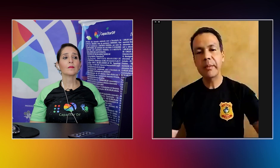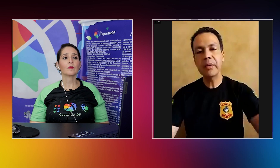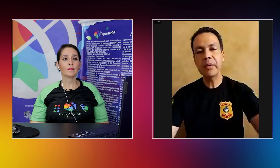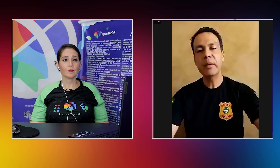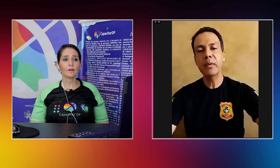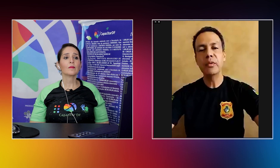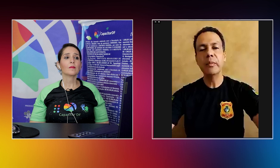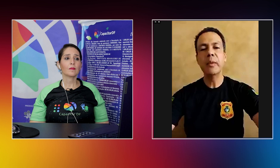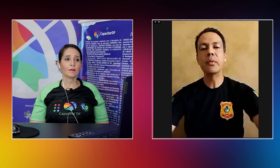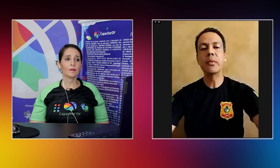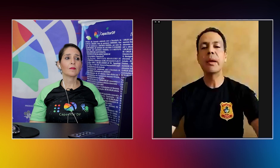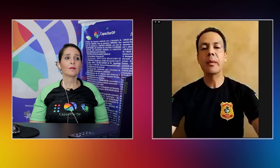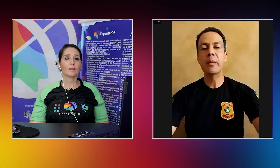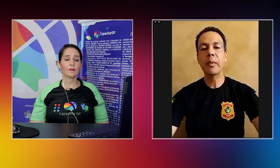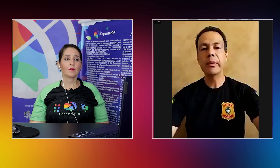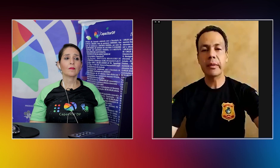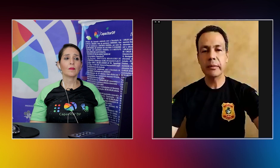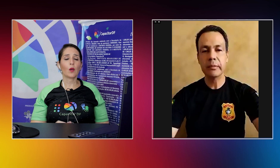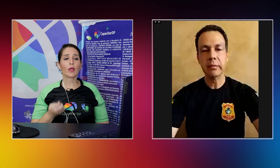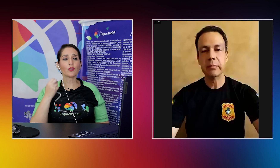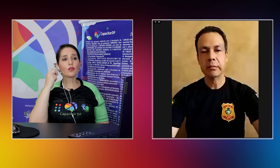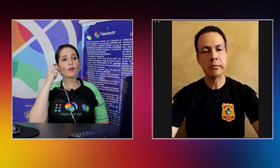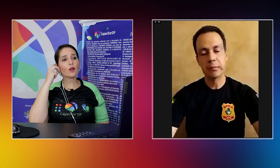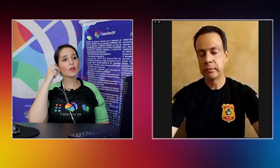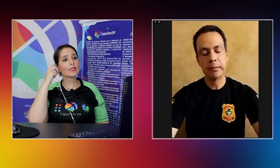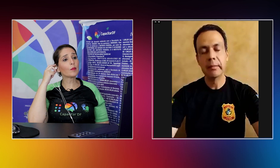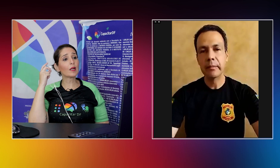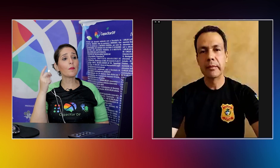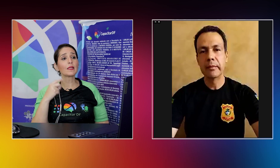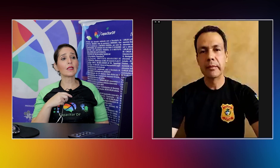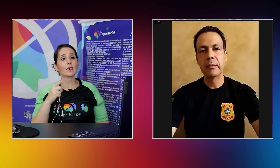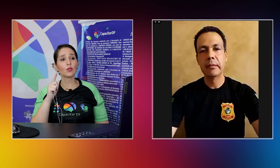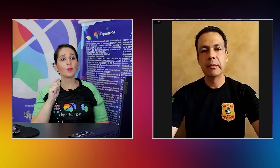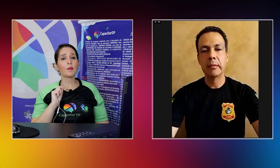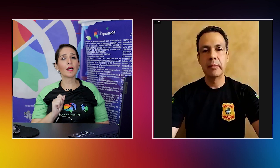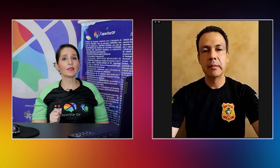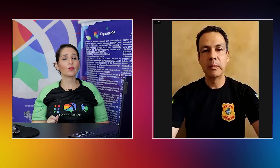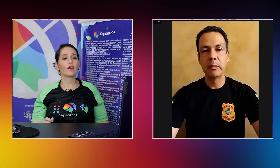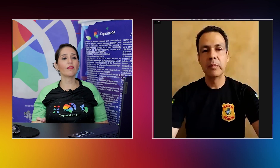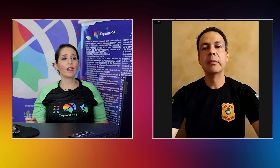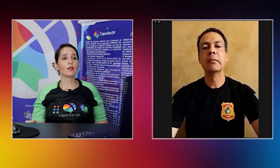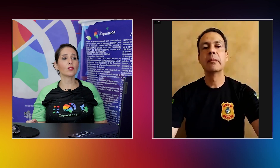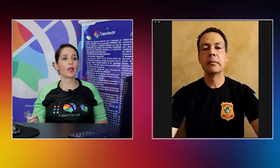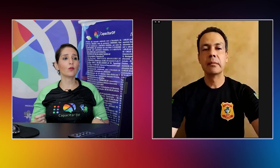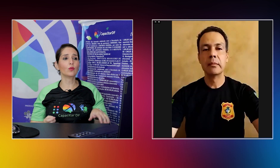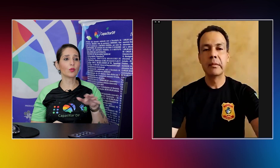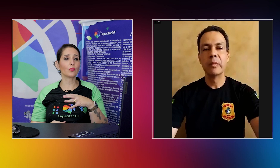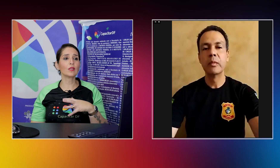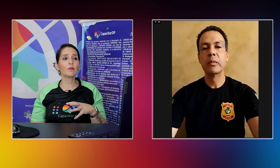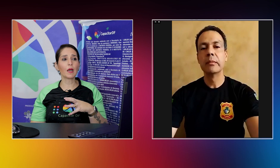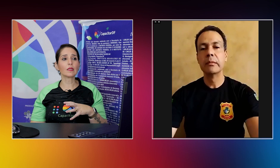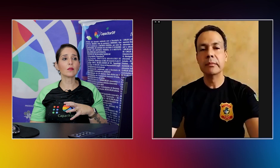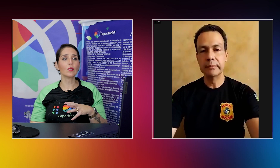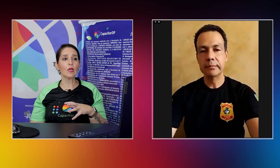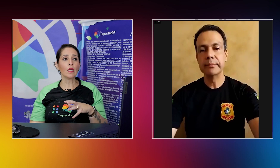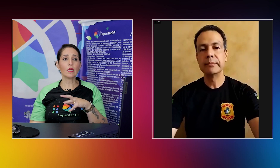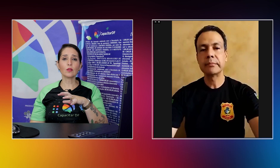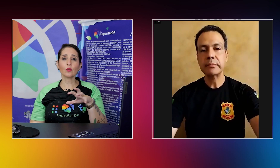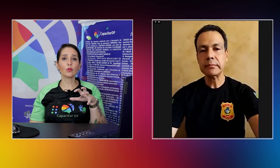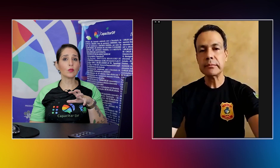do mesmo lado, na mesma posição. É o que a gente falou na semana passada sobre a marcação do referente, né? O uso do